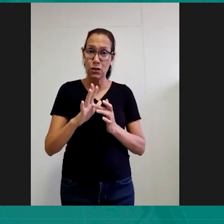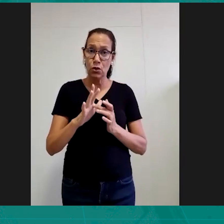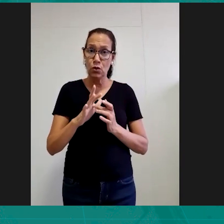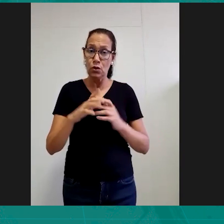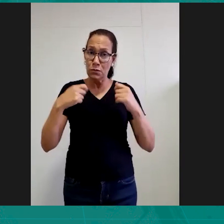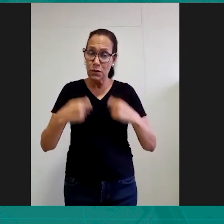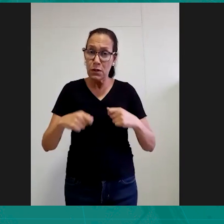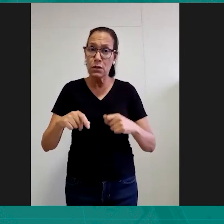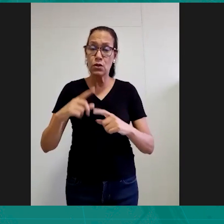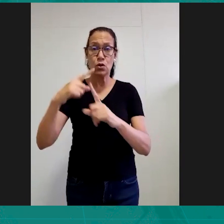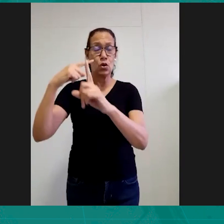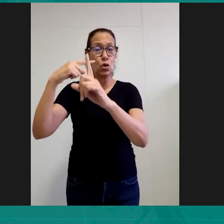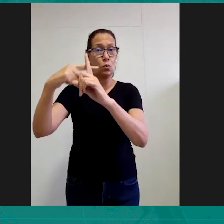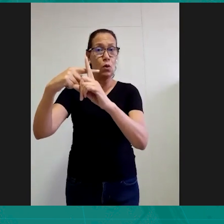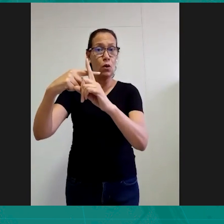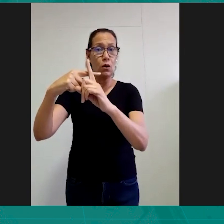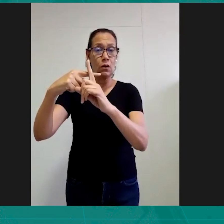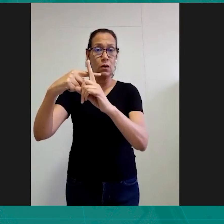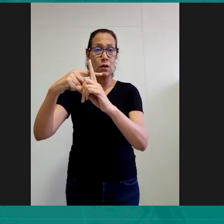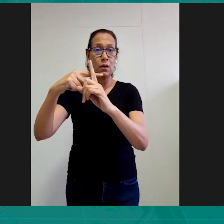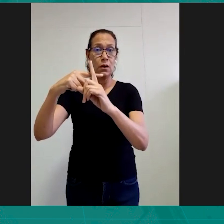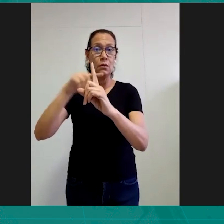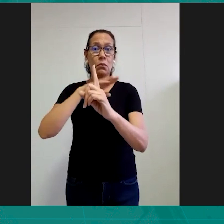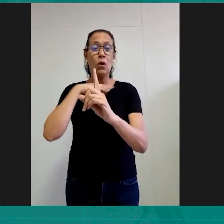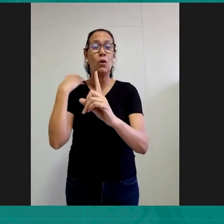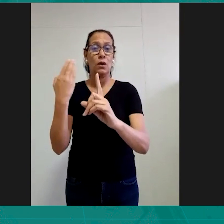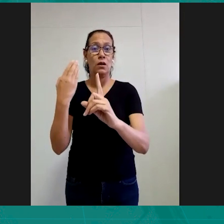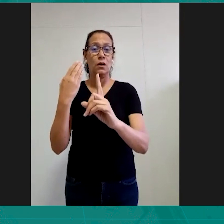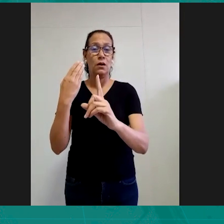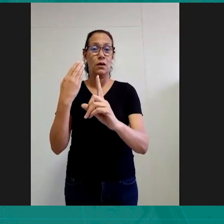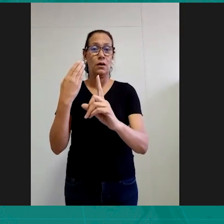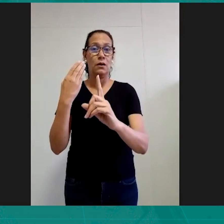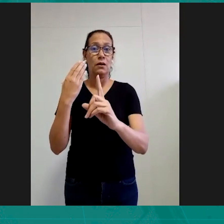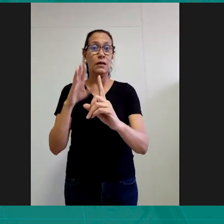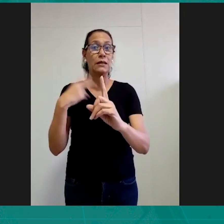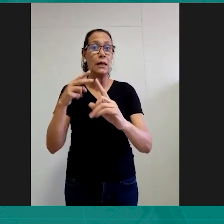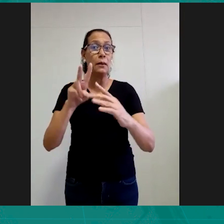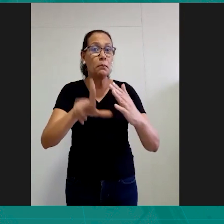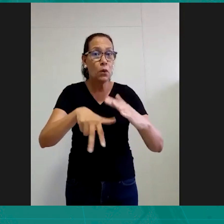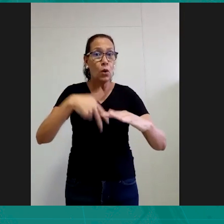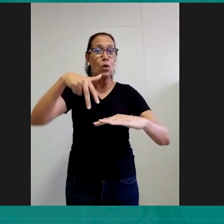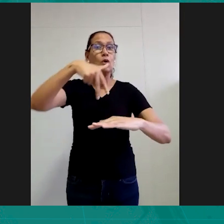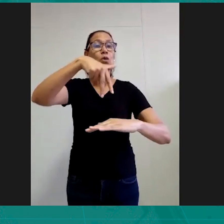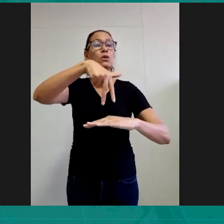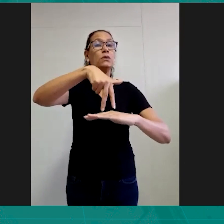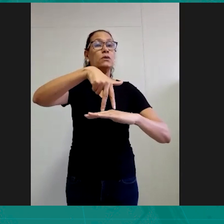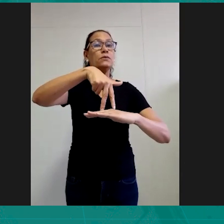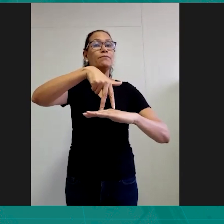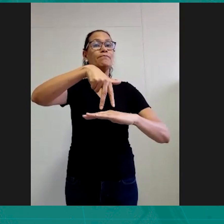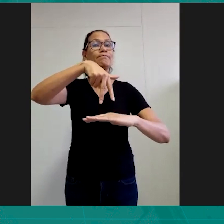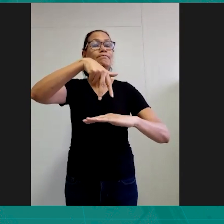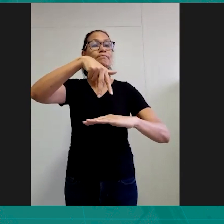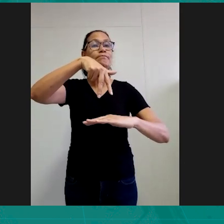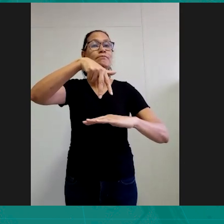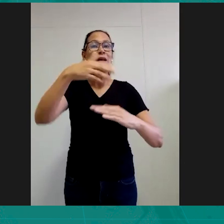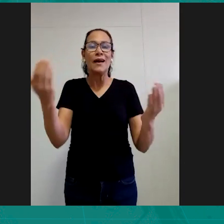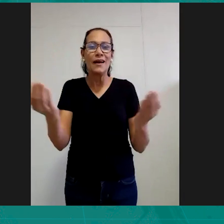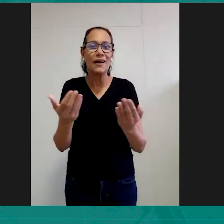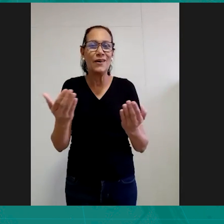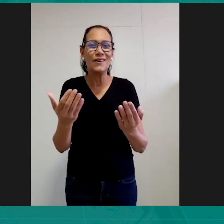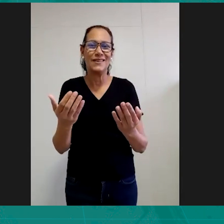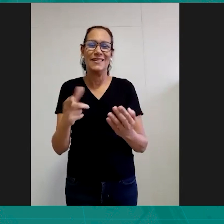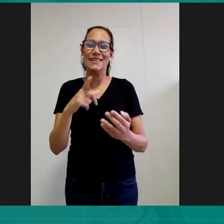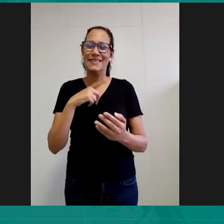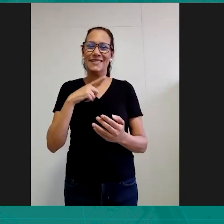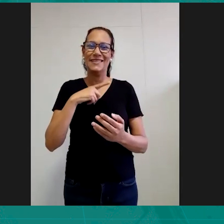ressuscitar é para a gente não ficar perdido outra vez, porque agora nós vamos ter a unção interior, nós vamos ter a palavra, né, nos